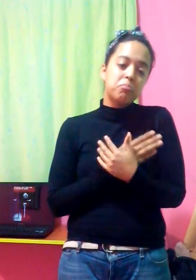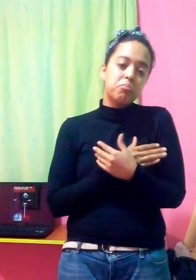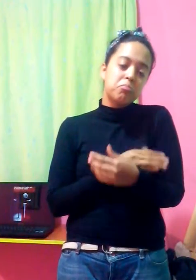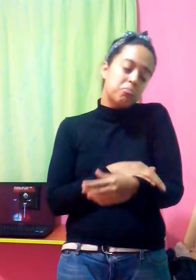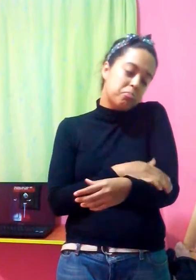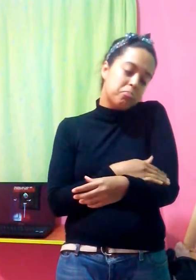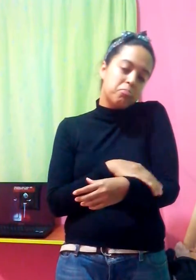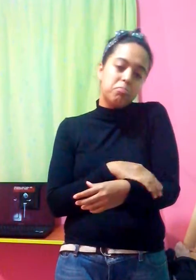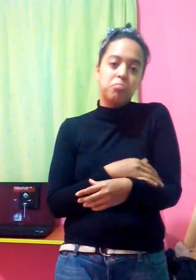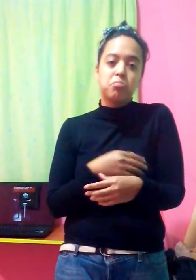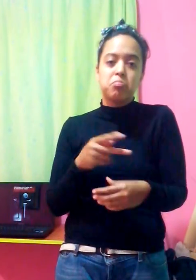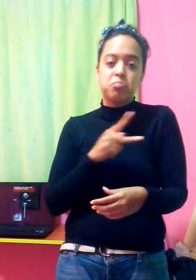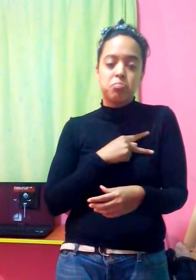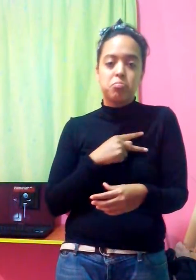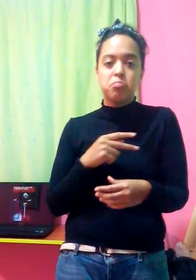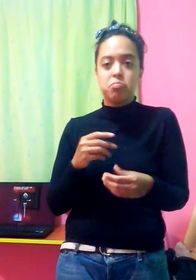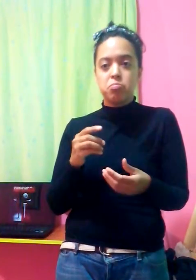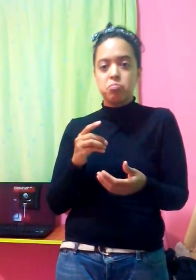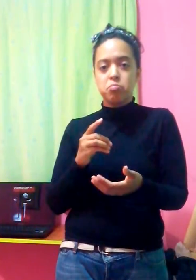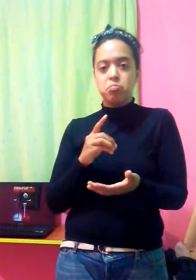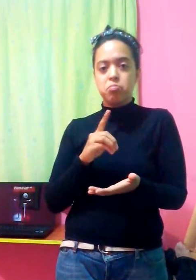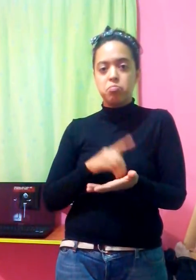Le faltan conos, amiguito.